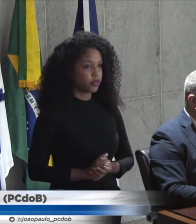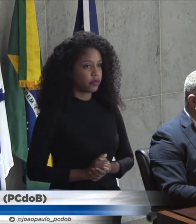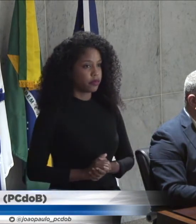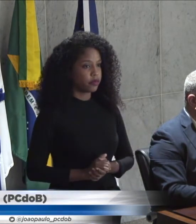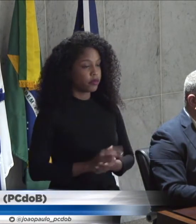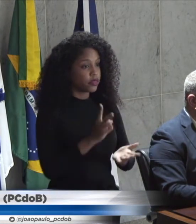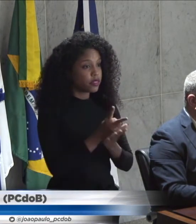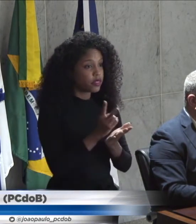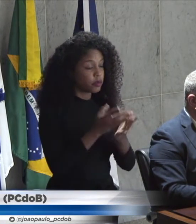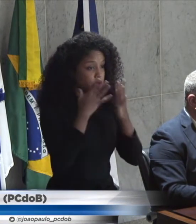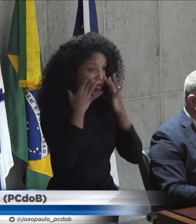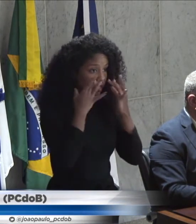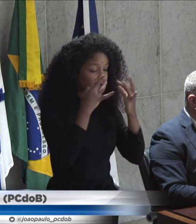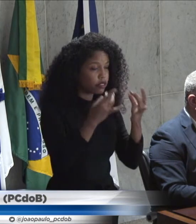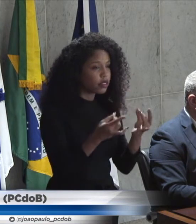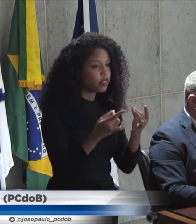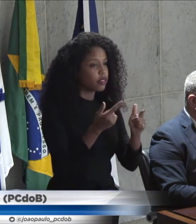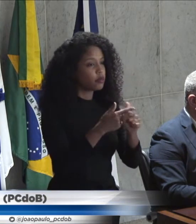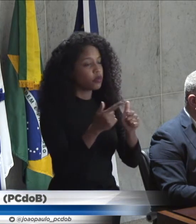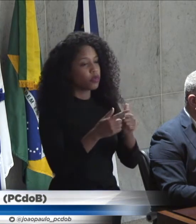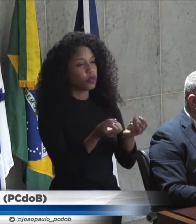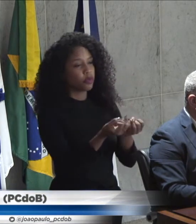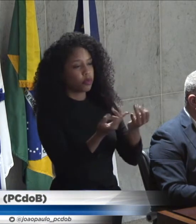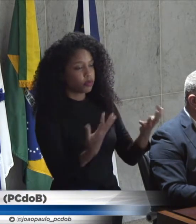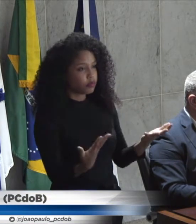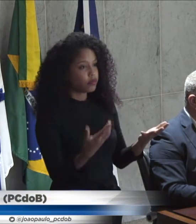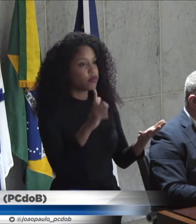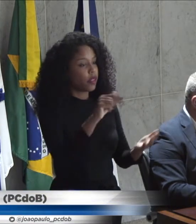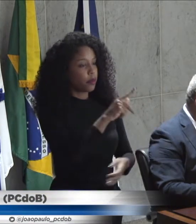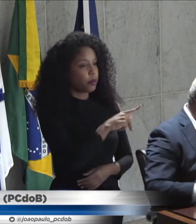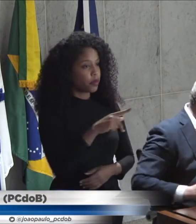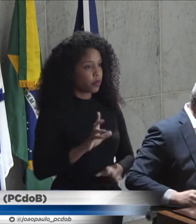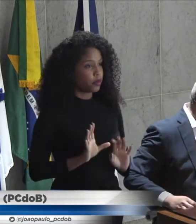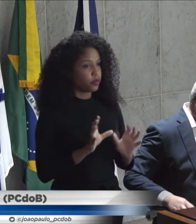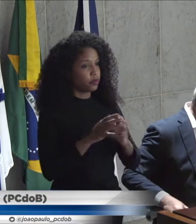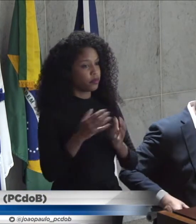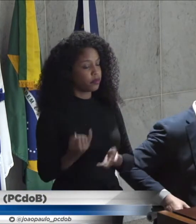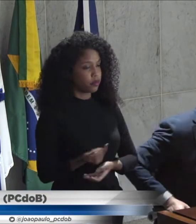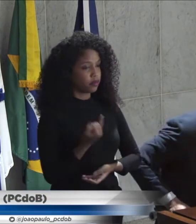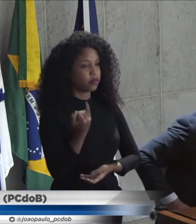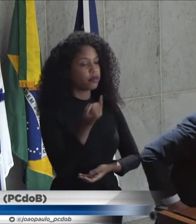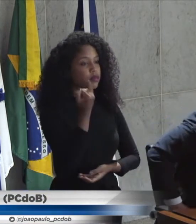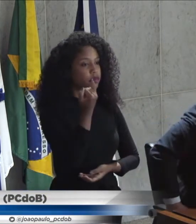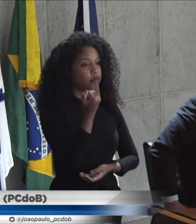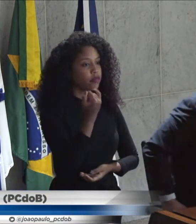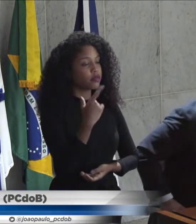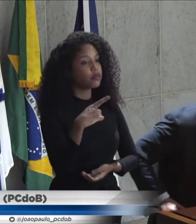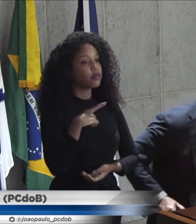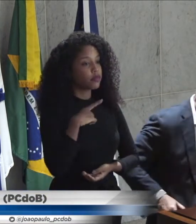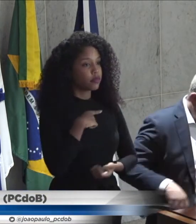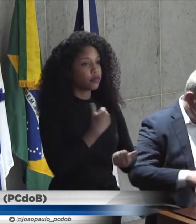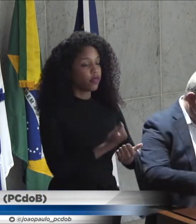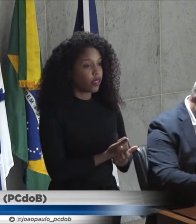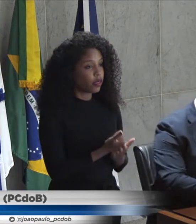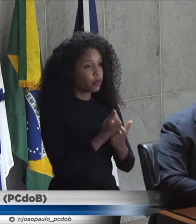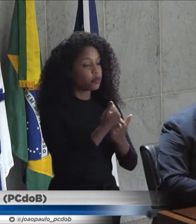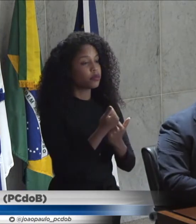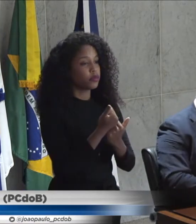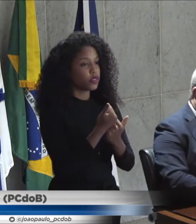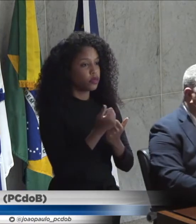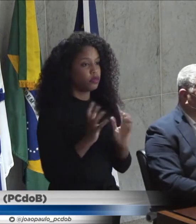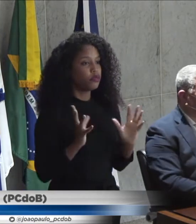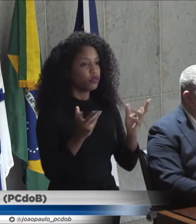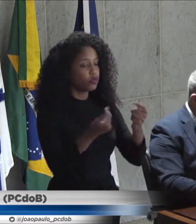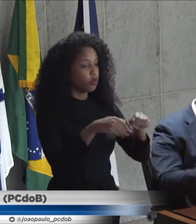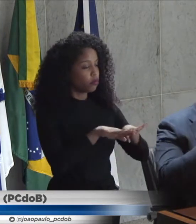Sempre atento aos problemas, presidindo uma comissão importante, e tem tido o apoio de toda nossa